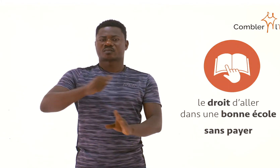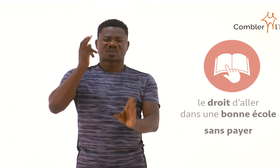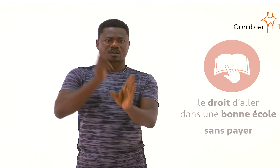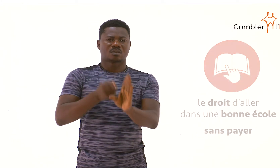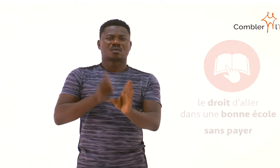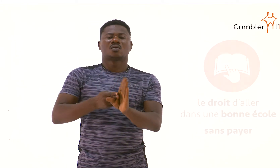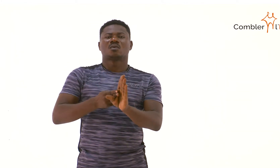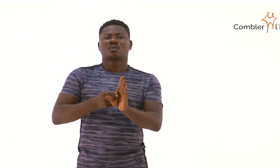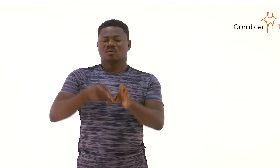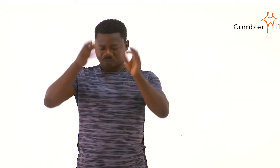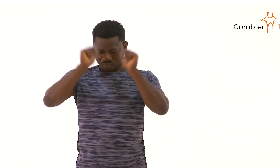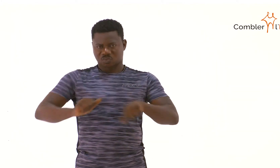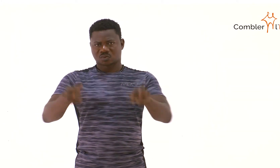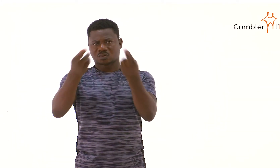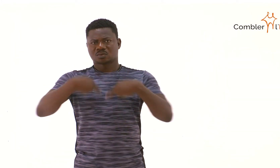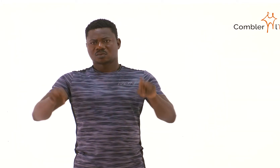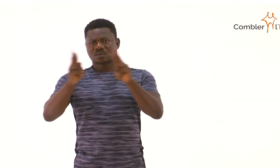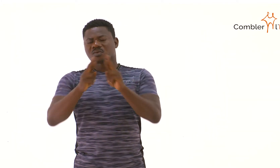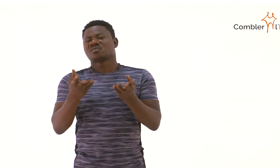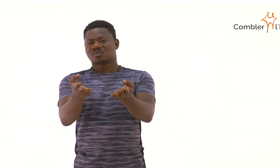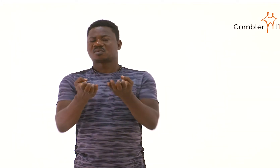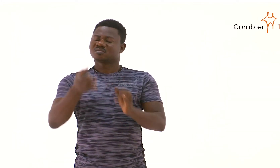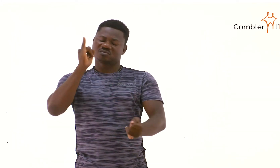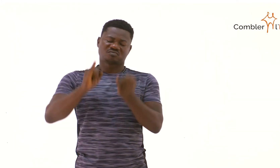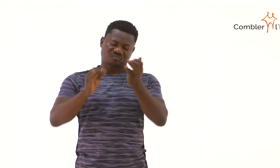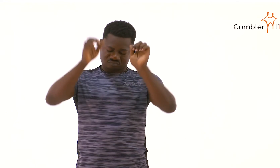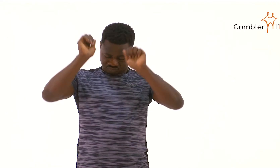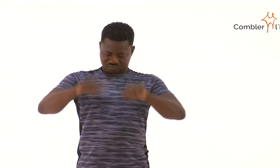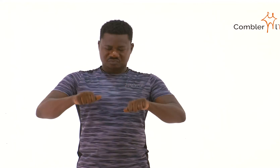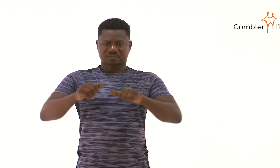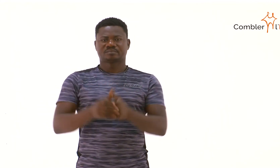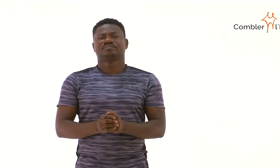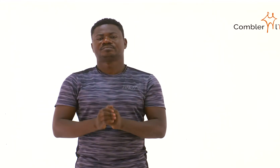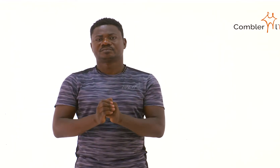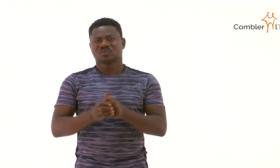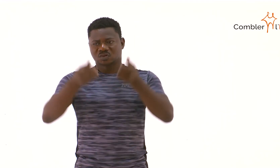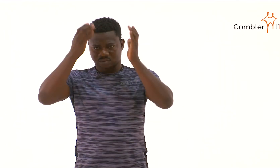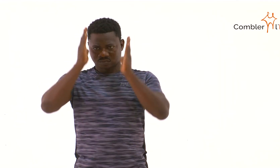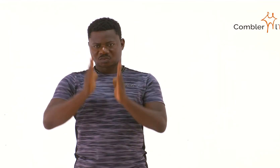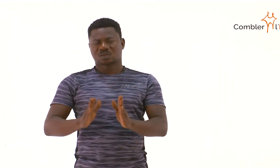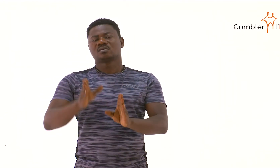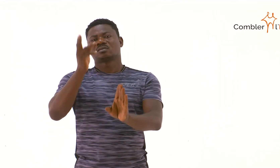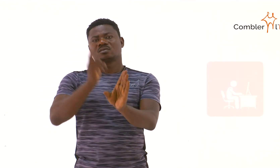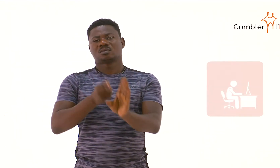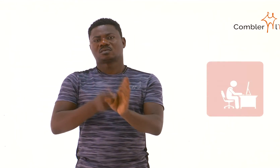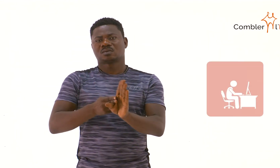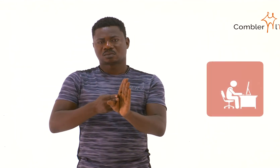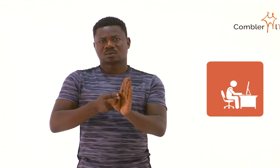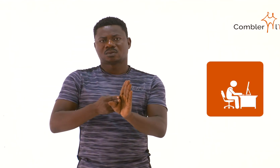en situation de handicap peuvent rencontrer leurs besoins autant que possible. Les personnes en situation